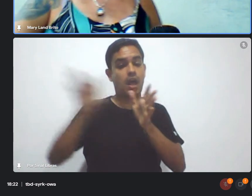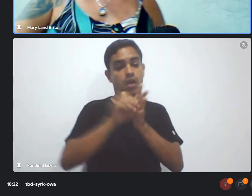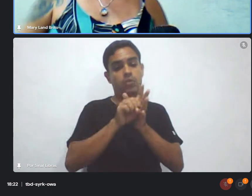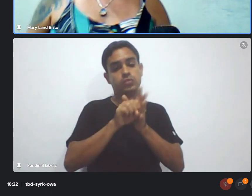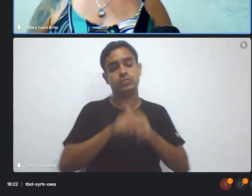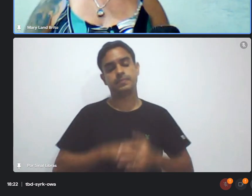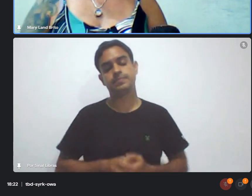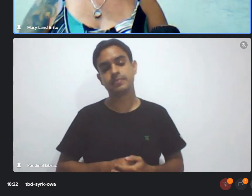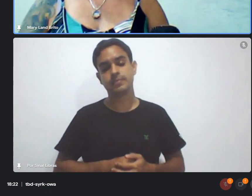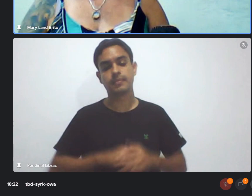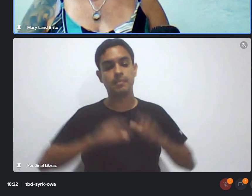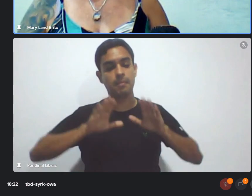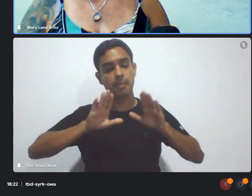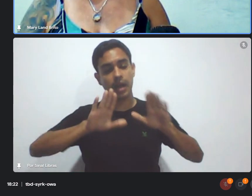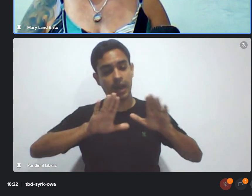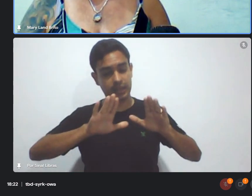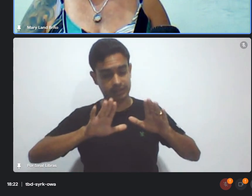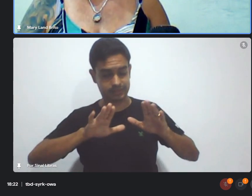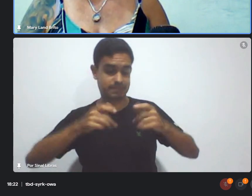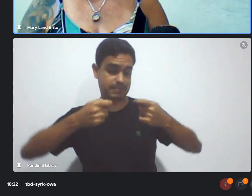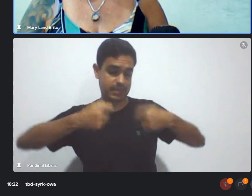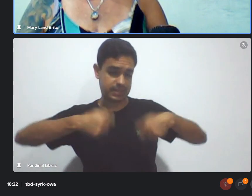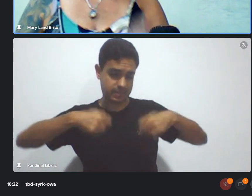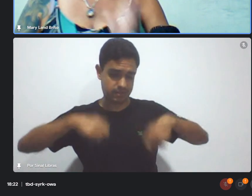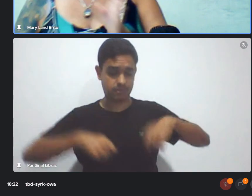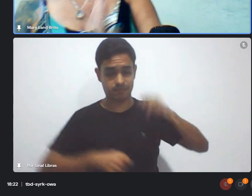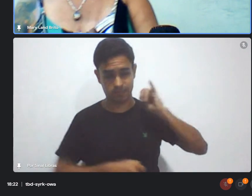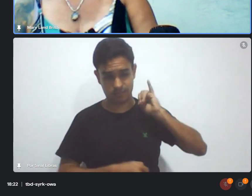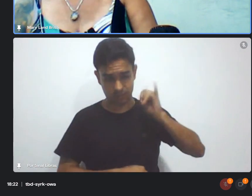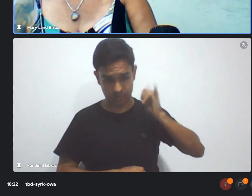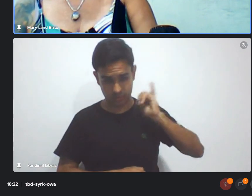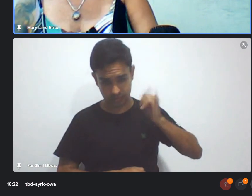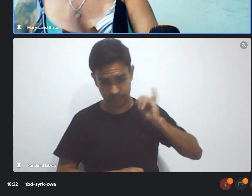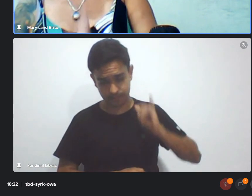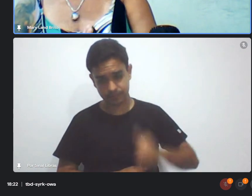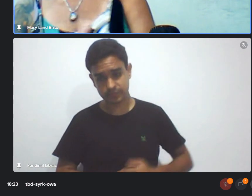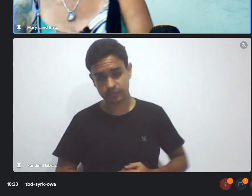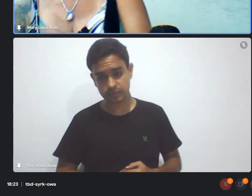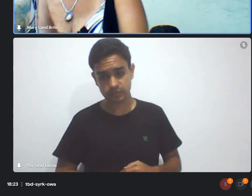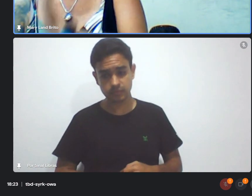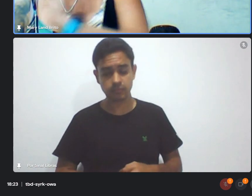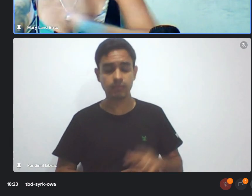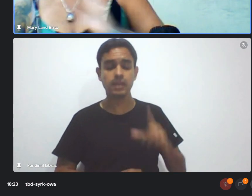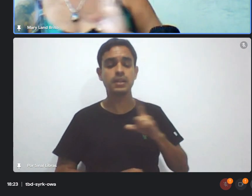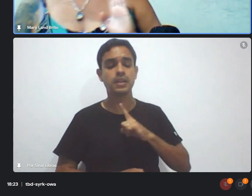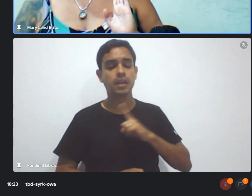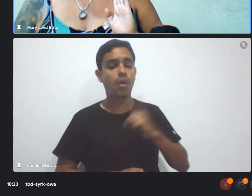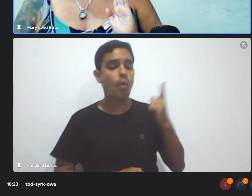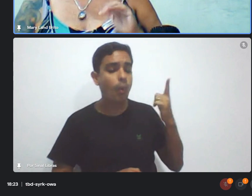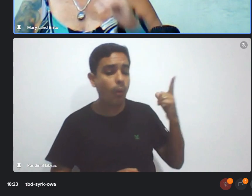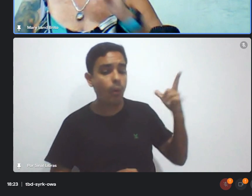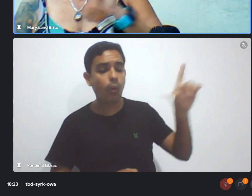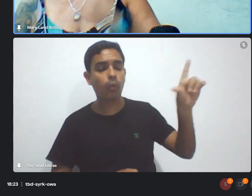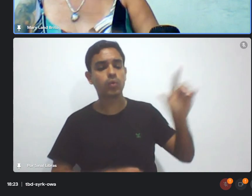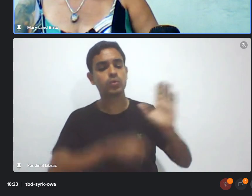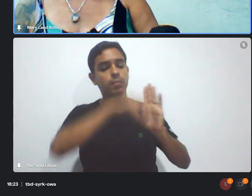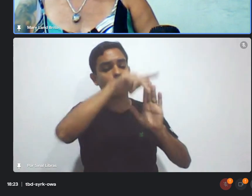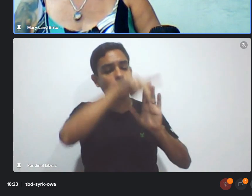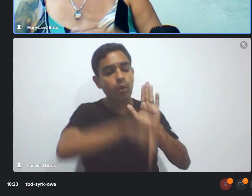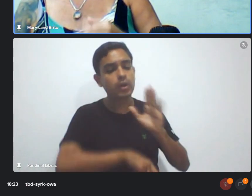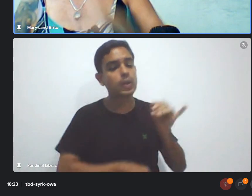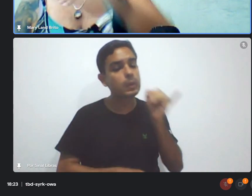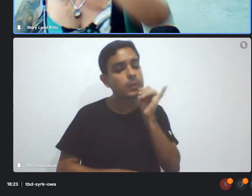essa questão estética e narrativa. O que, se você tem um outro projeto, por exemplo, Catarina, de uma